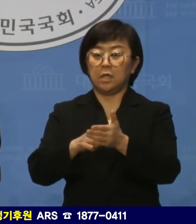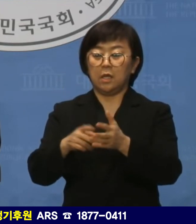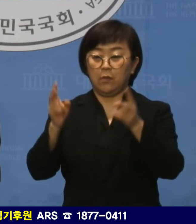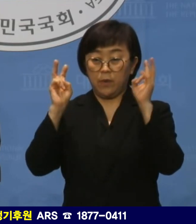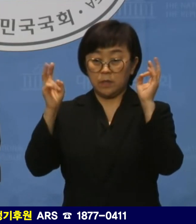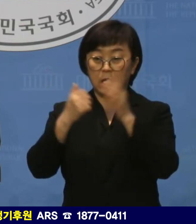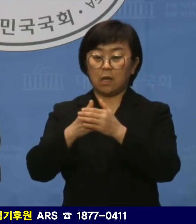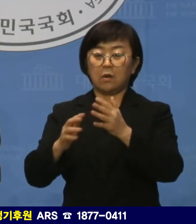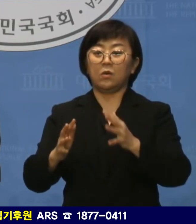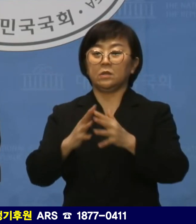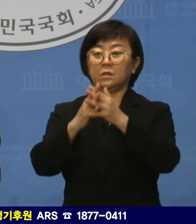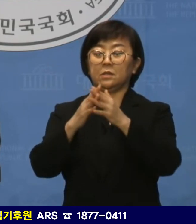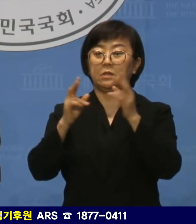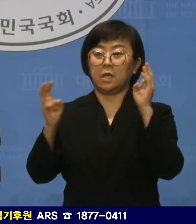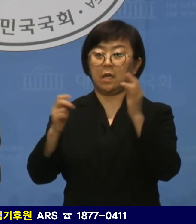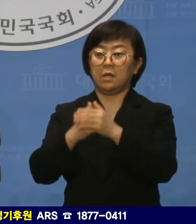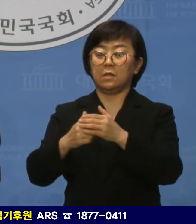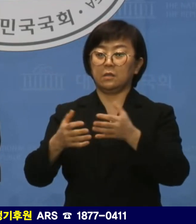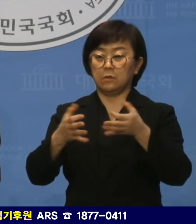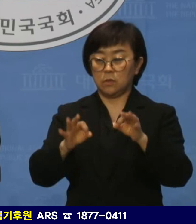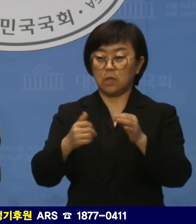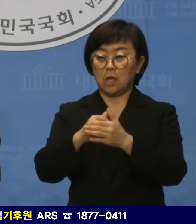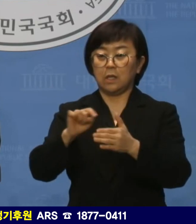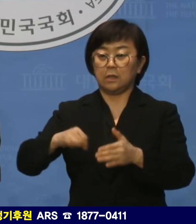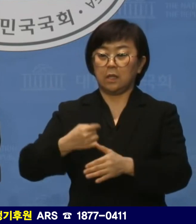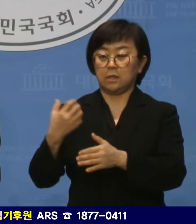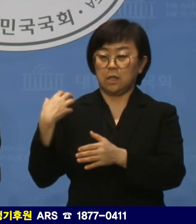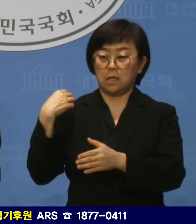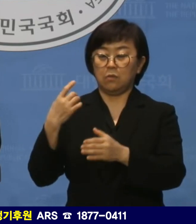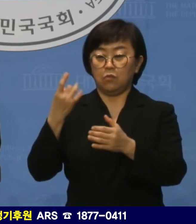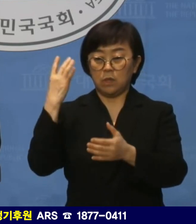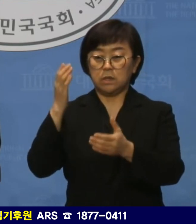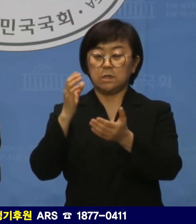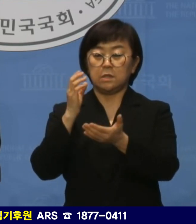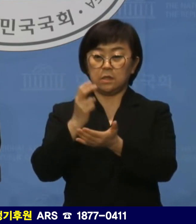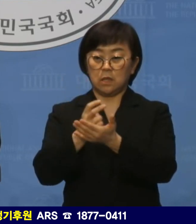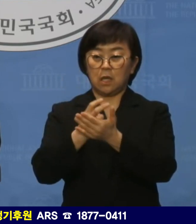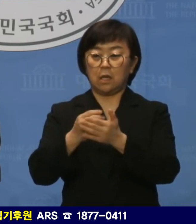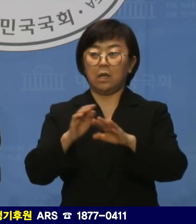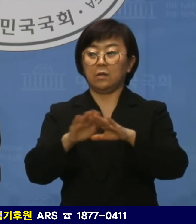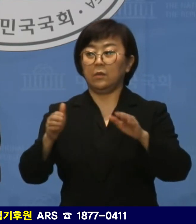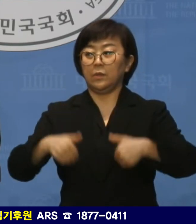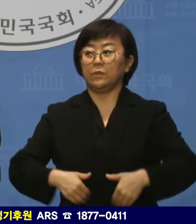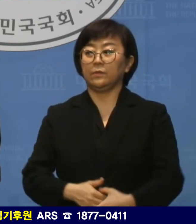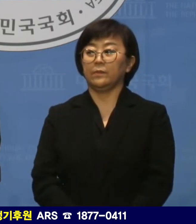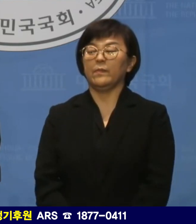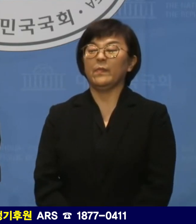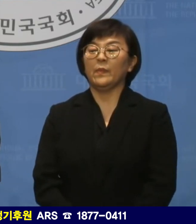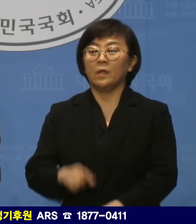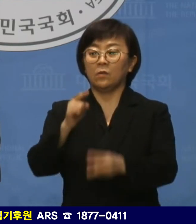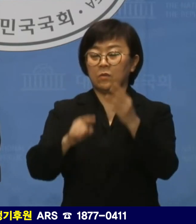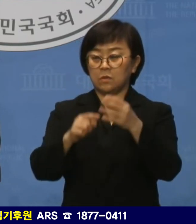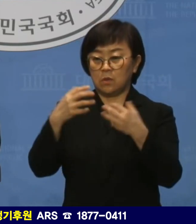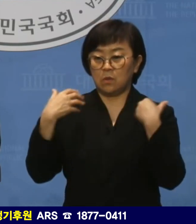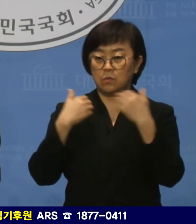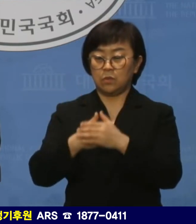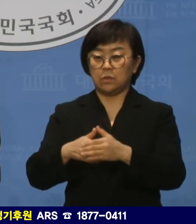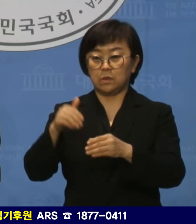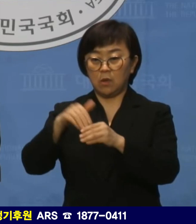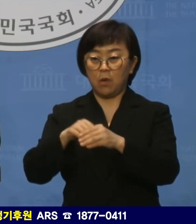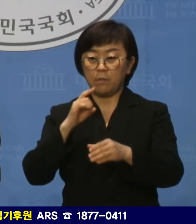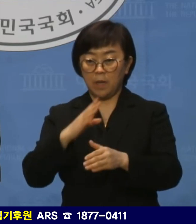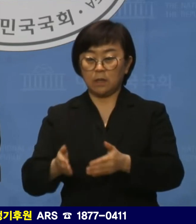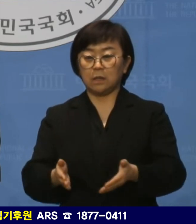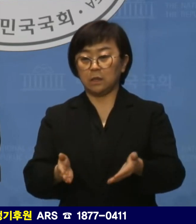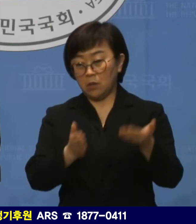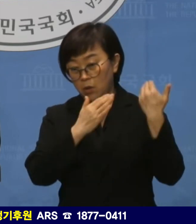시행사와 건설사 그리고 금융기관이 자기 책임 원칙 아래 해결하도록 해야 합니다. 윤석열 정부는 총선만